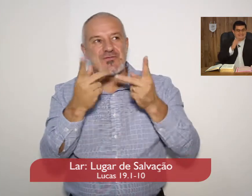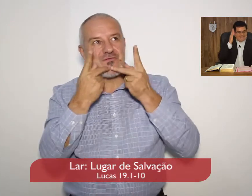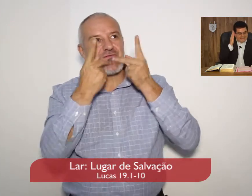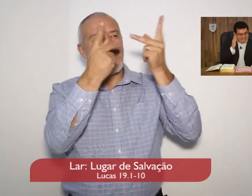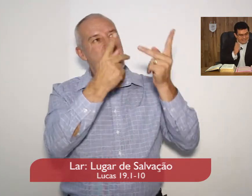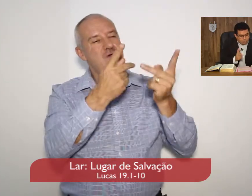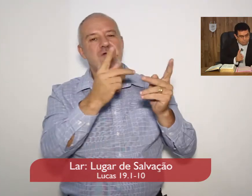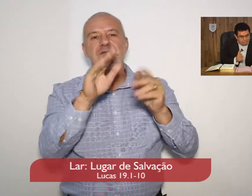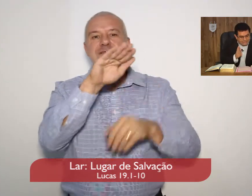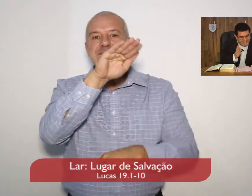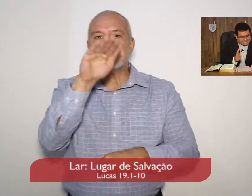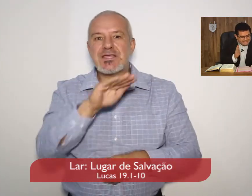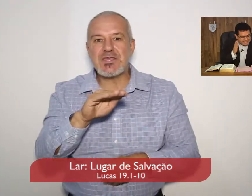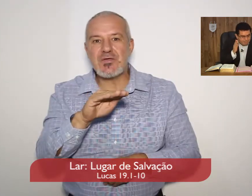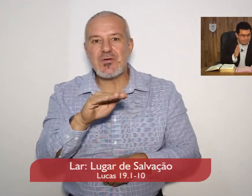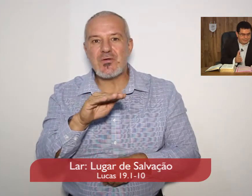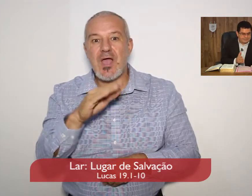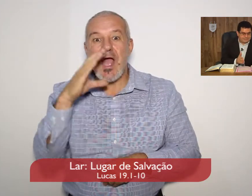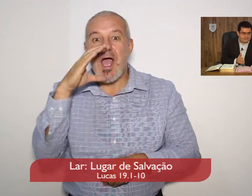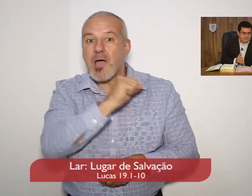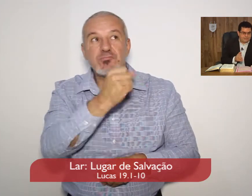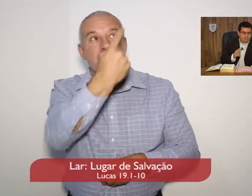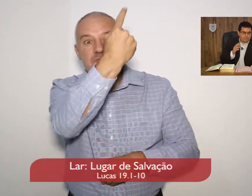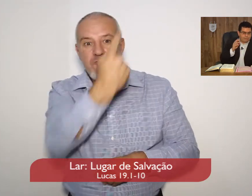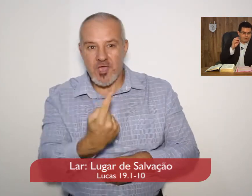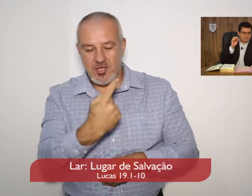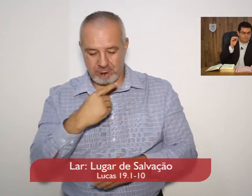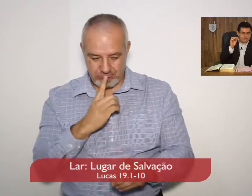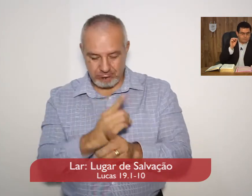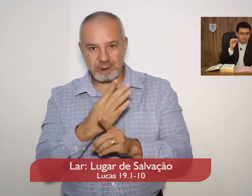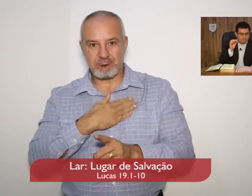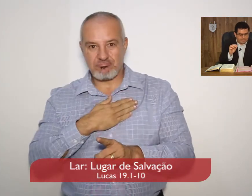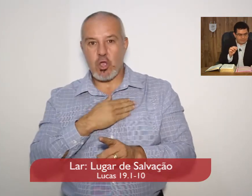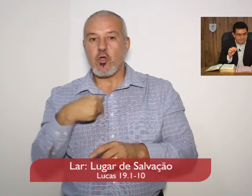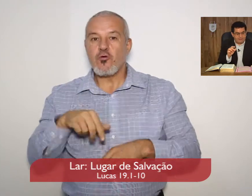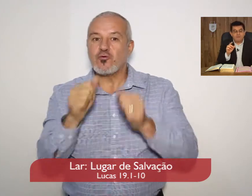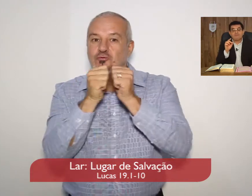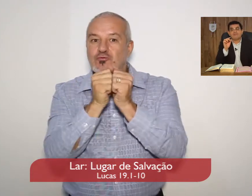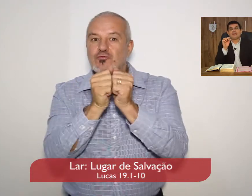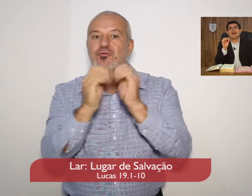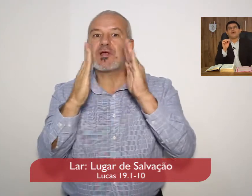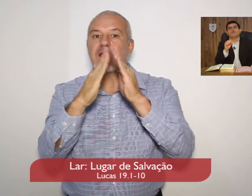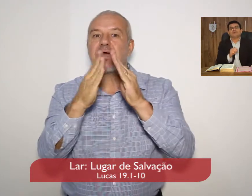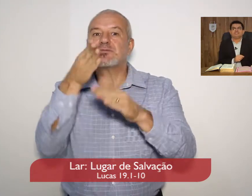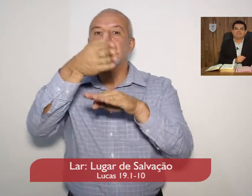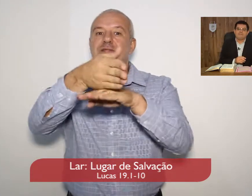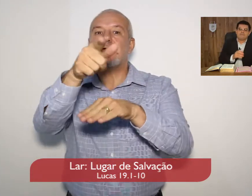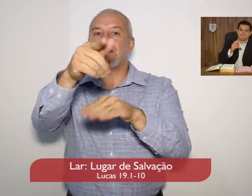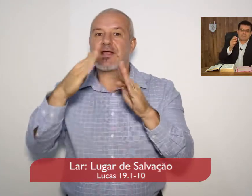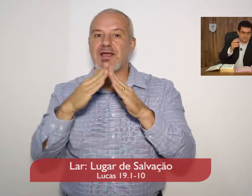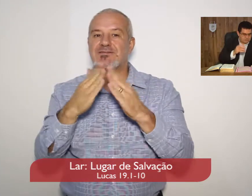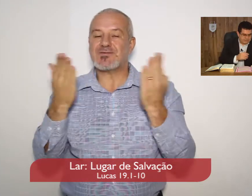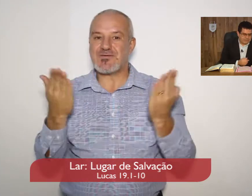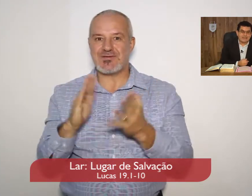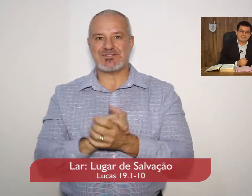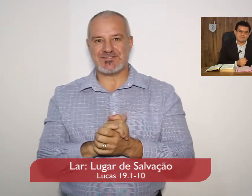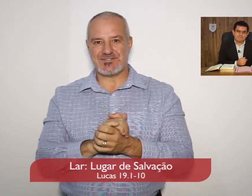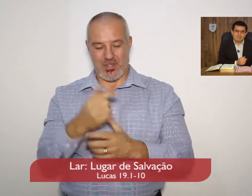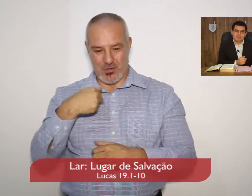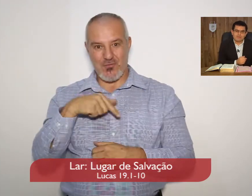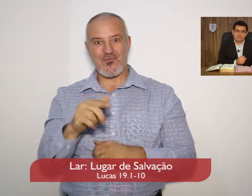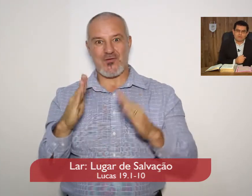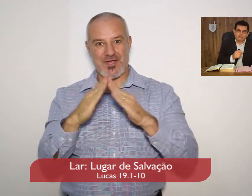Zaqueu: Zaqueu, desce depressa, pois me convém ficar hoje na sua